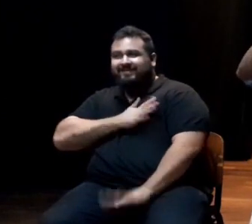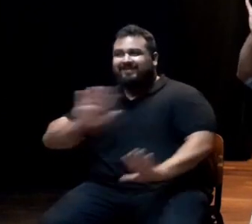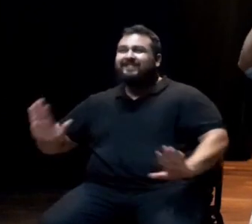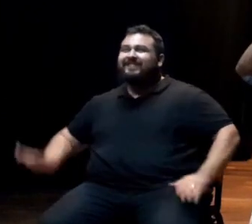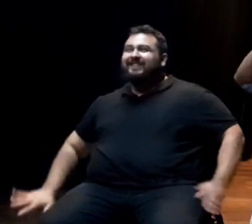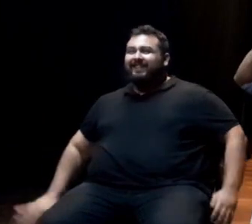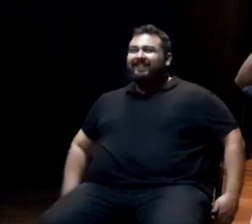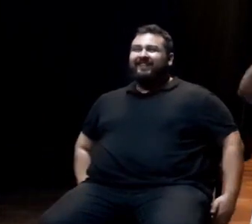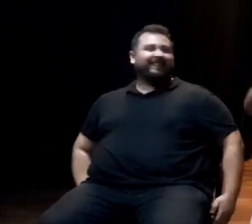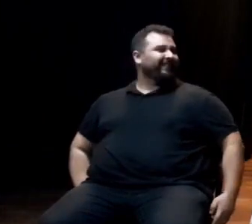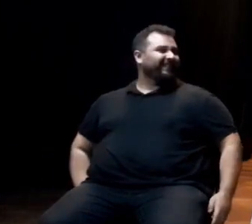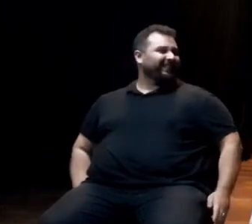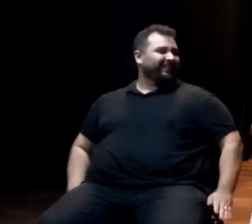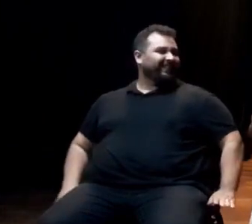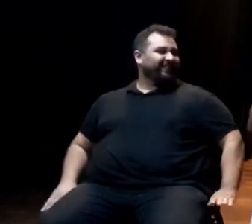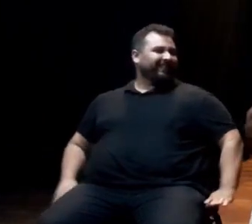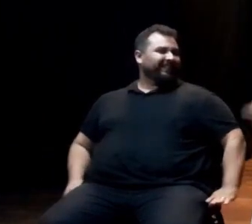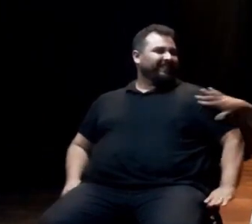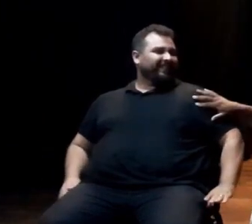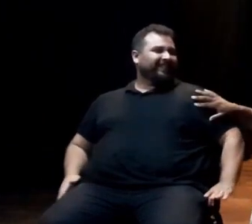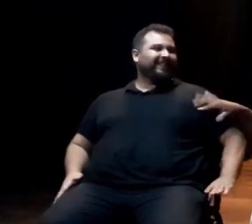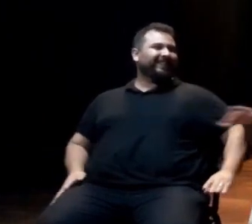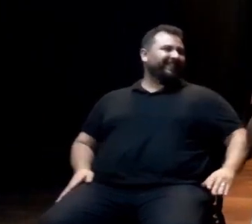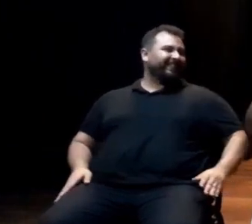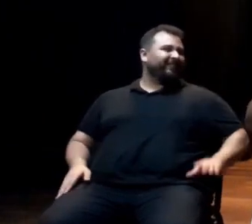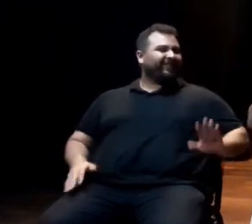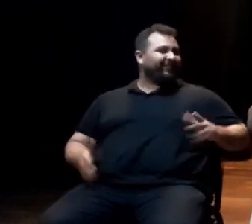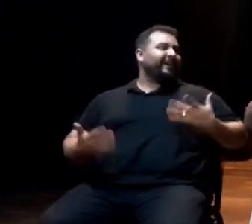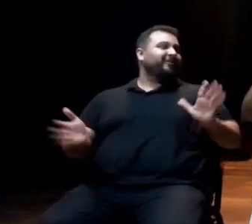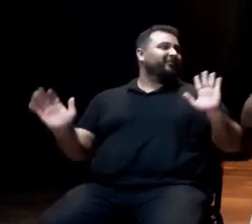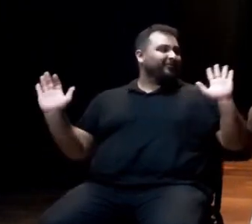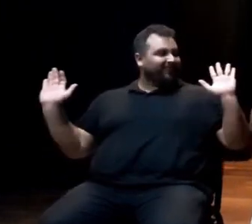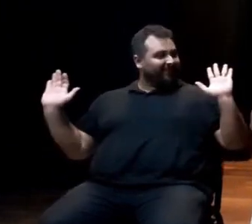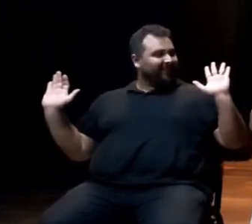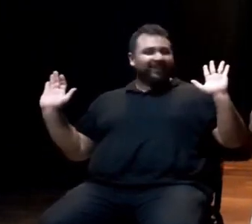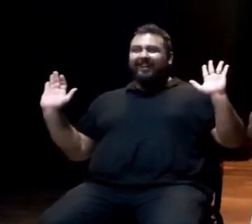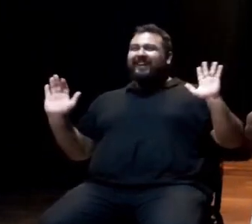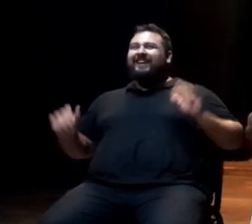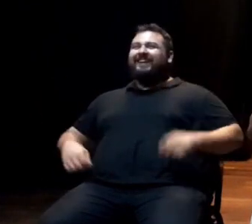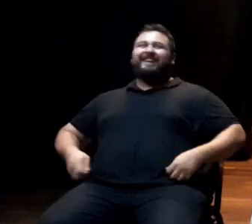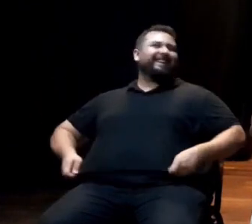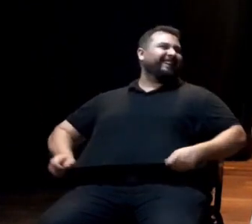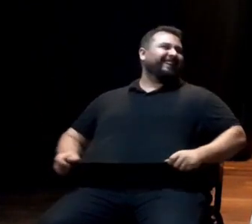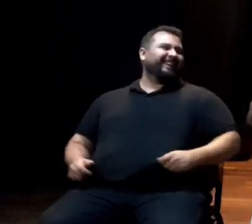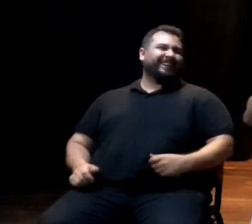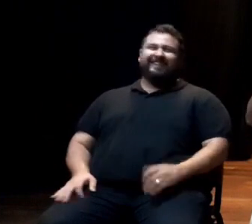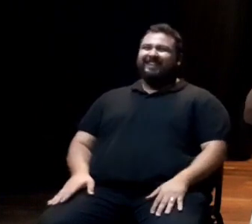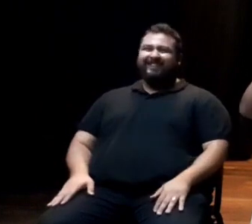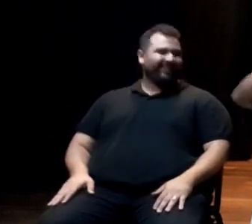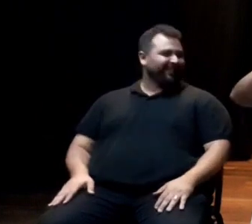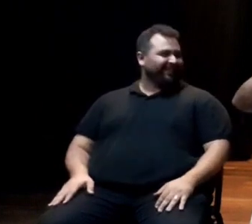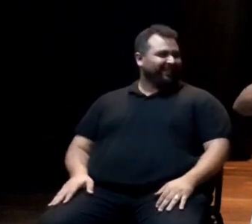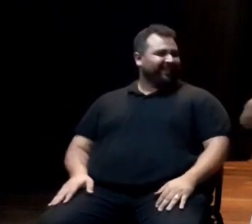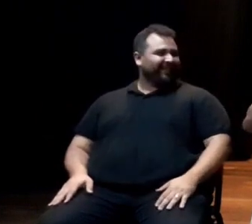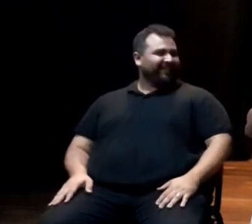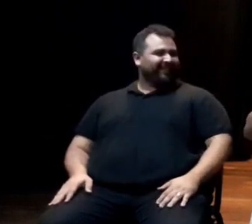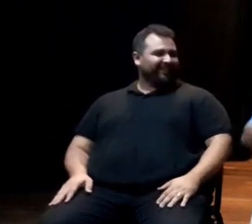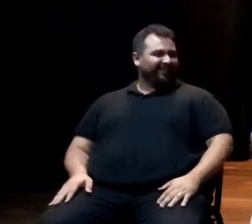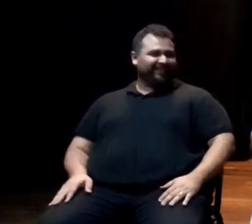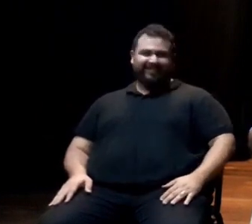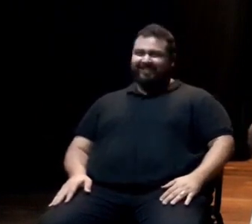questão nordestina. Desculpa, gente. Vai, Por exemplo, eu vou contar uma